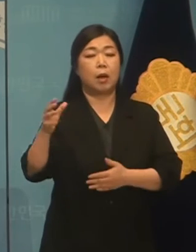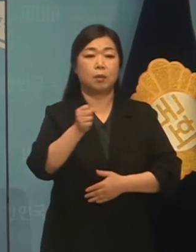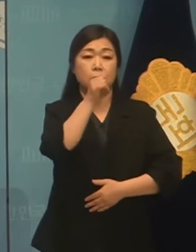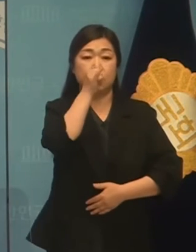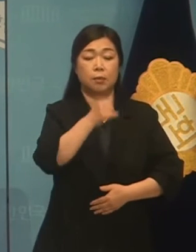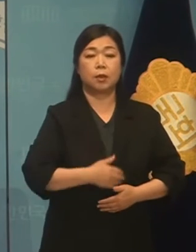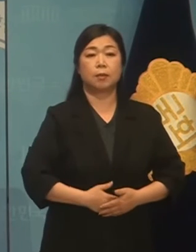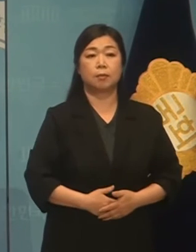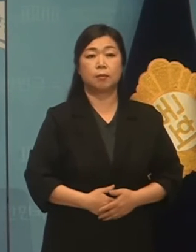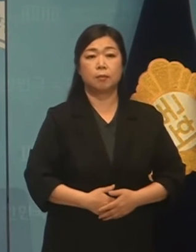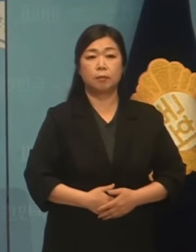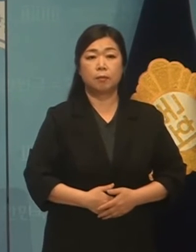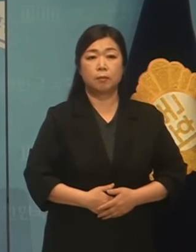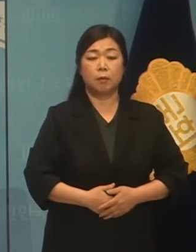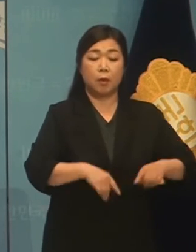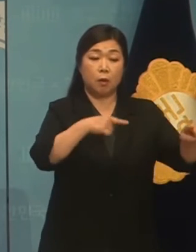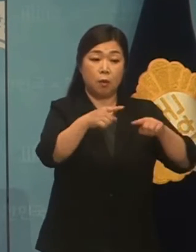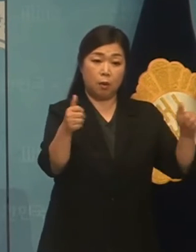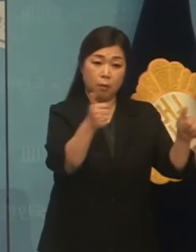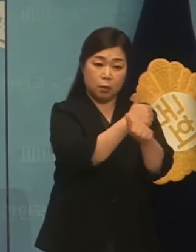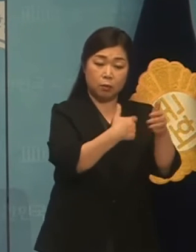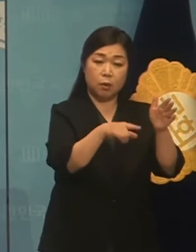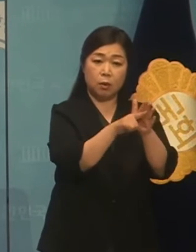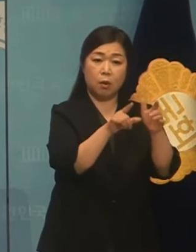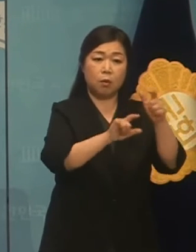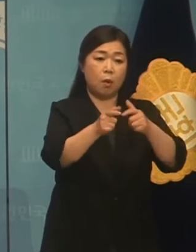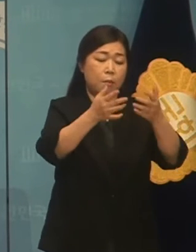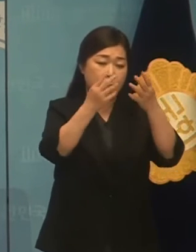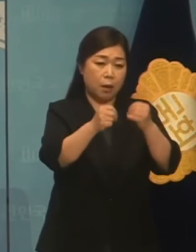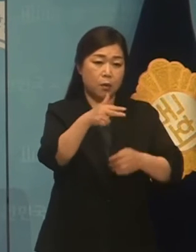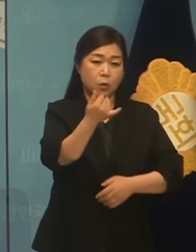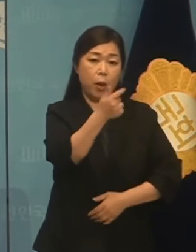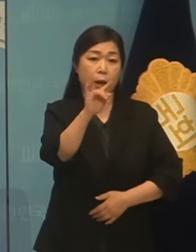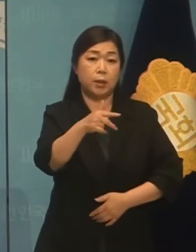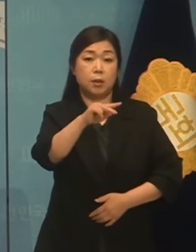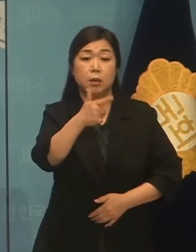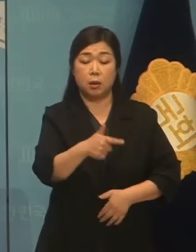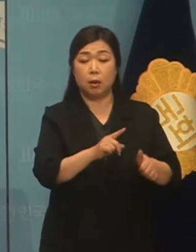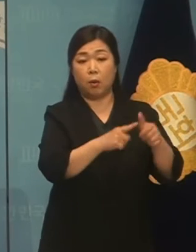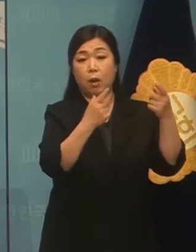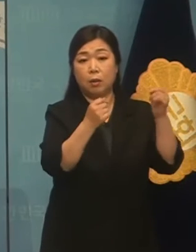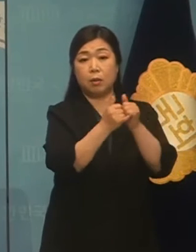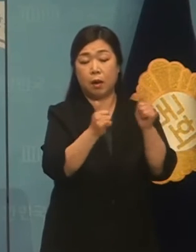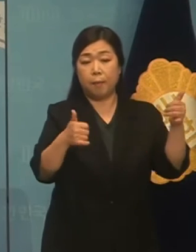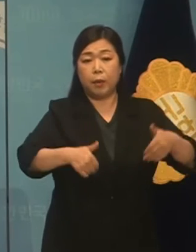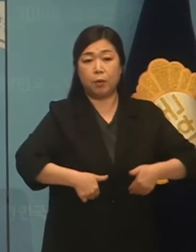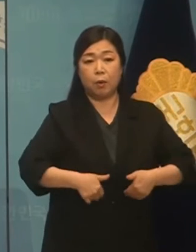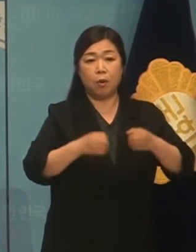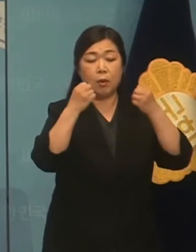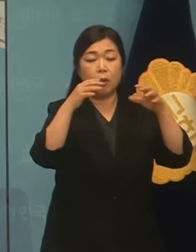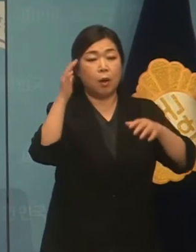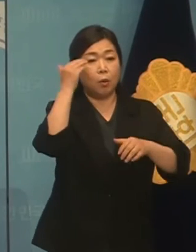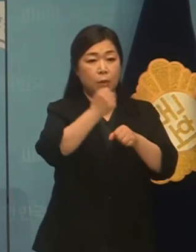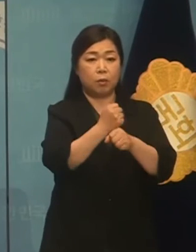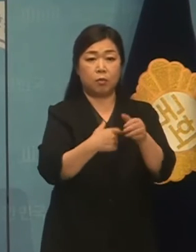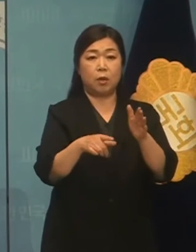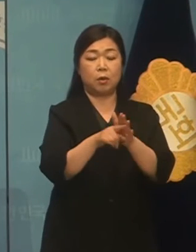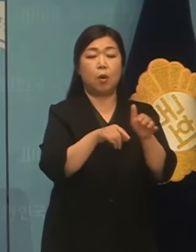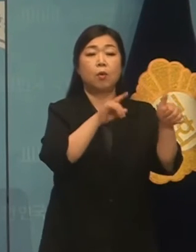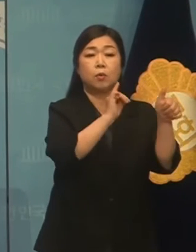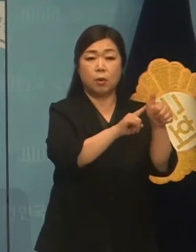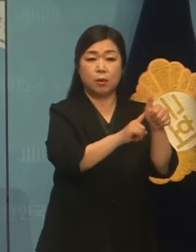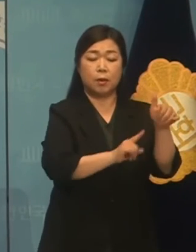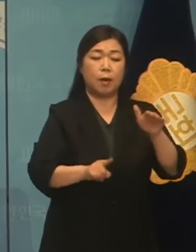살아왔습니다. 정권 교체를 위해서 더 많은 조혜진이 필요하고 새로운 대한민국 건설을 위해서